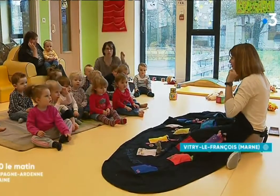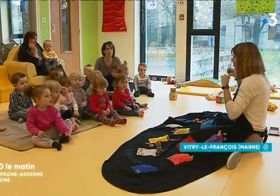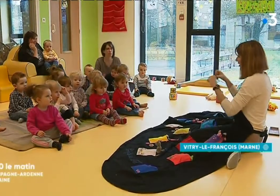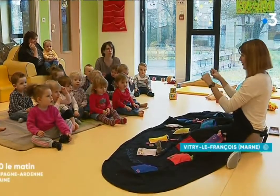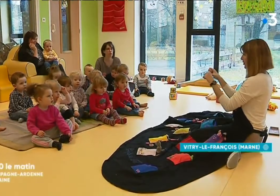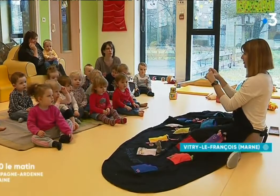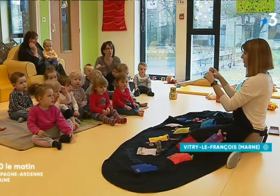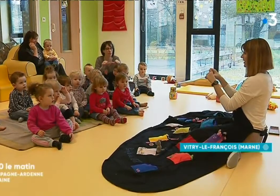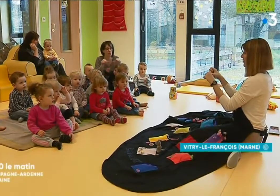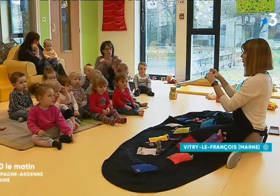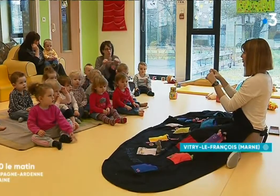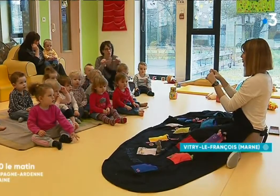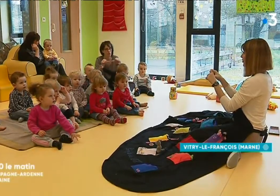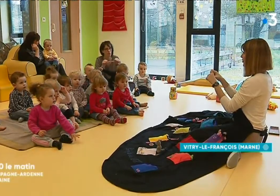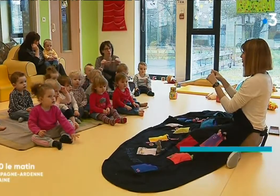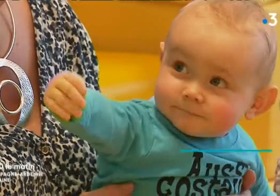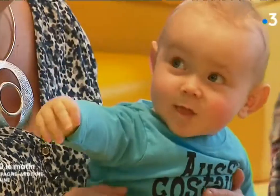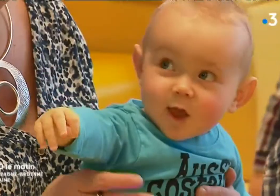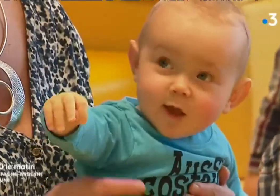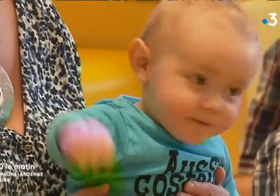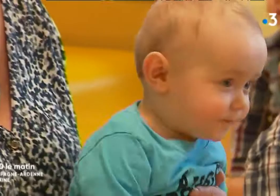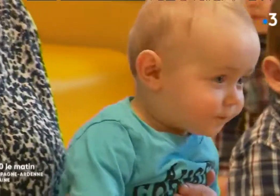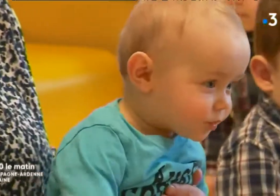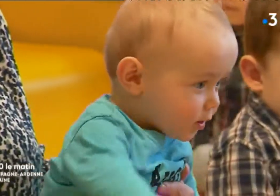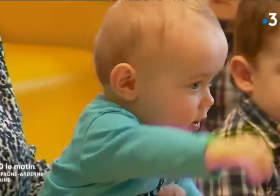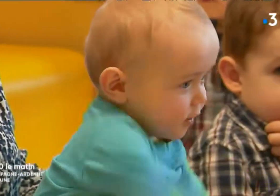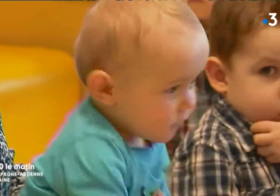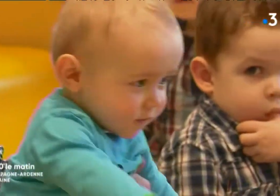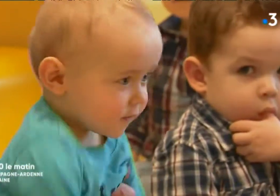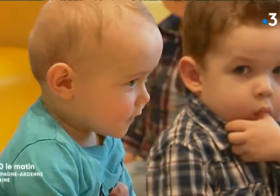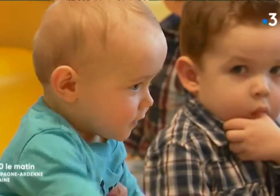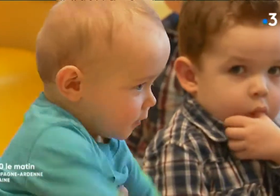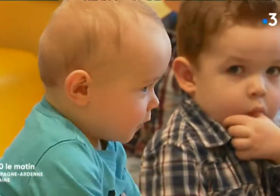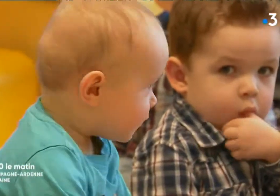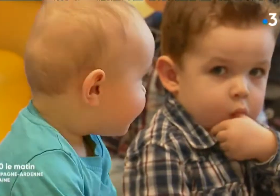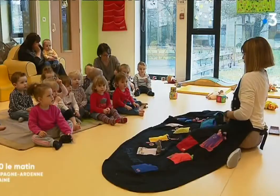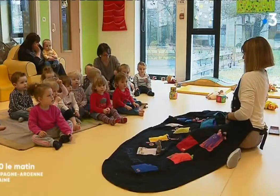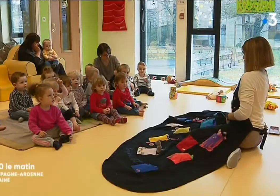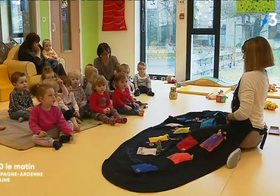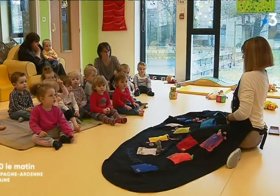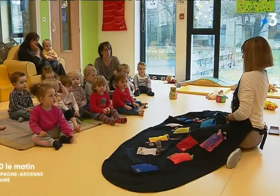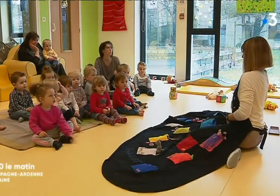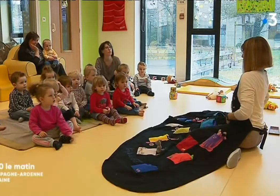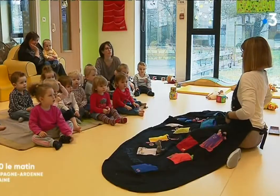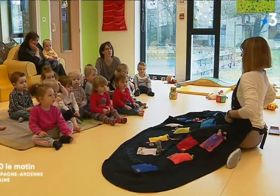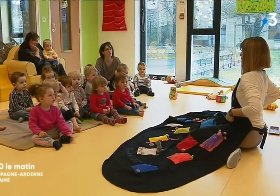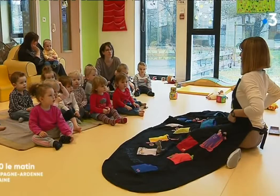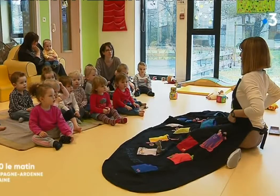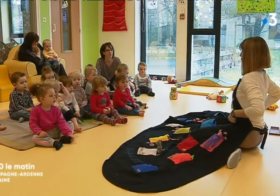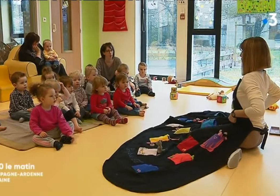... Natacha Poro est sourde, mais elle s'exprime très bien, tant par la parole que par le langage des signes, sa spécialité, en tant qu'éducatrice de